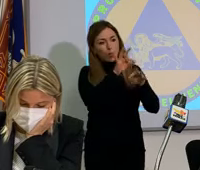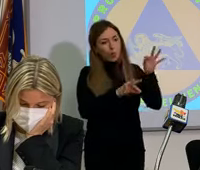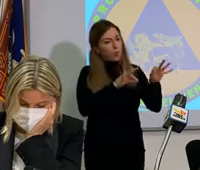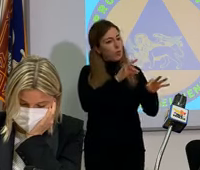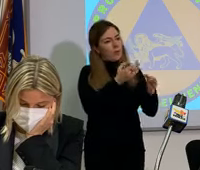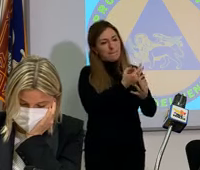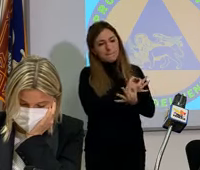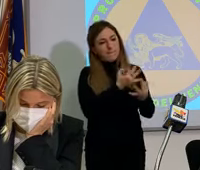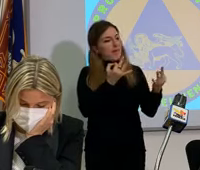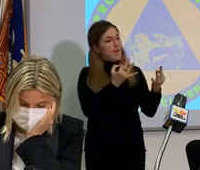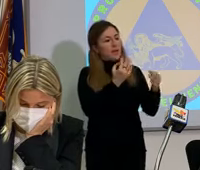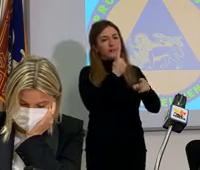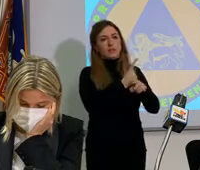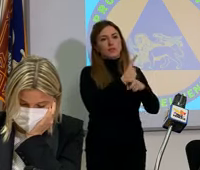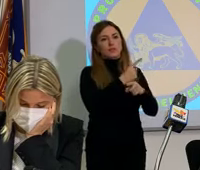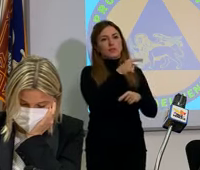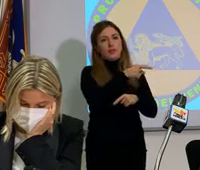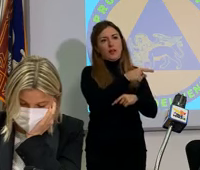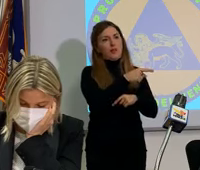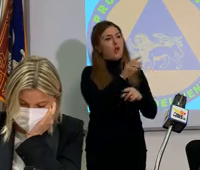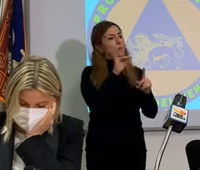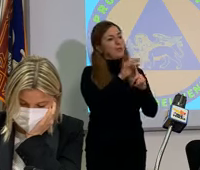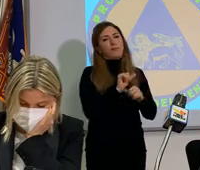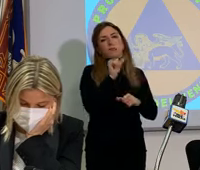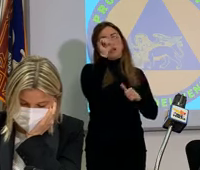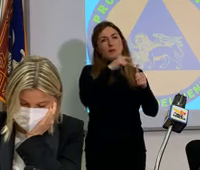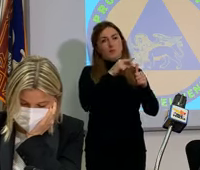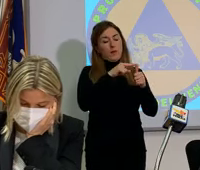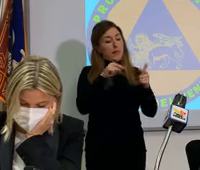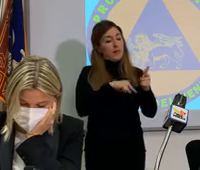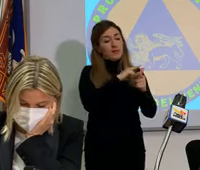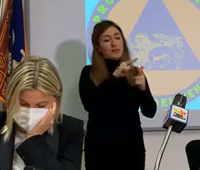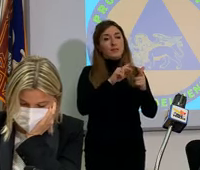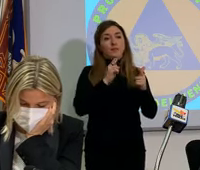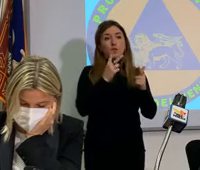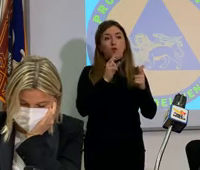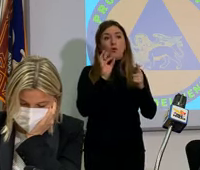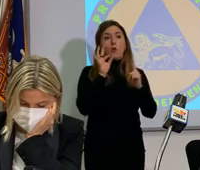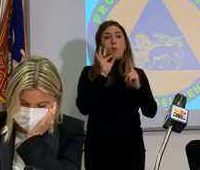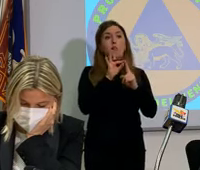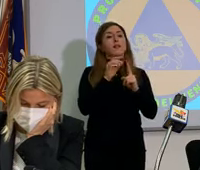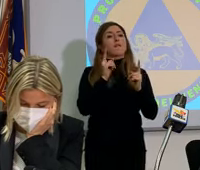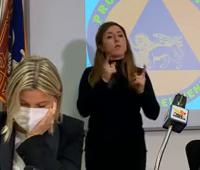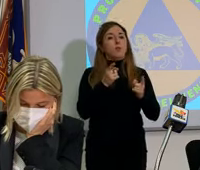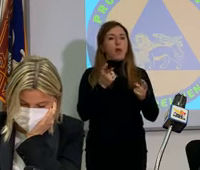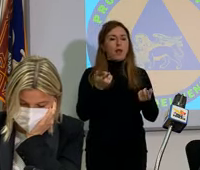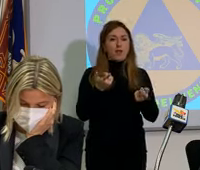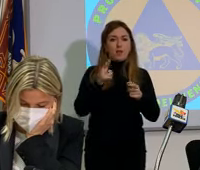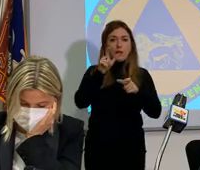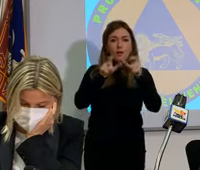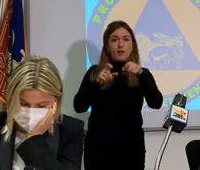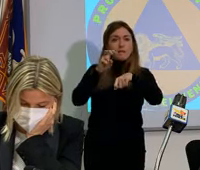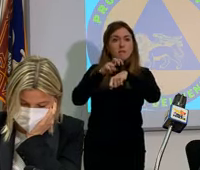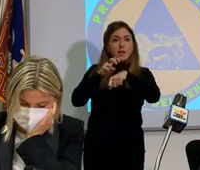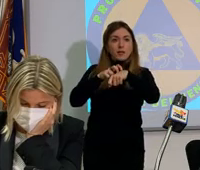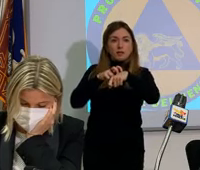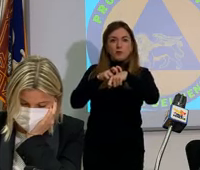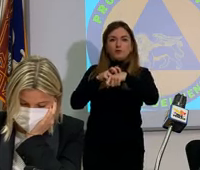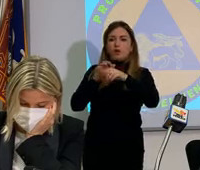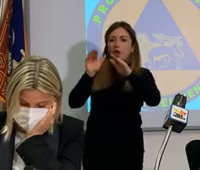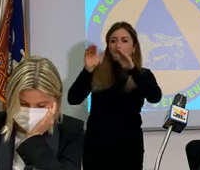ha necessità che deve essere sempre per obiettivo il secondo era anche tutelare la maggior parte dei medici che fanno il loro mestiere